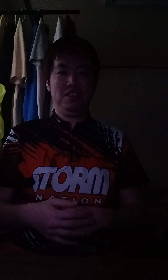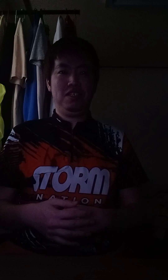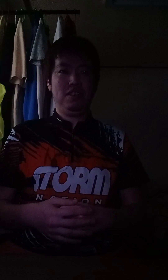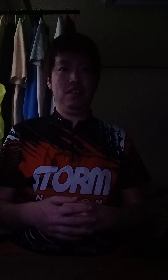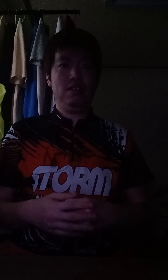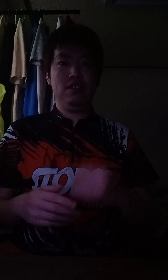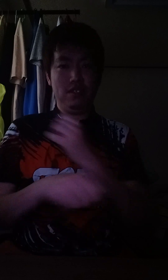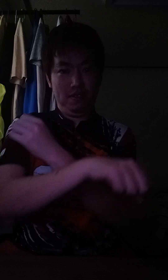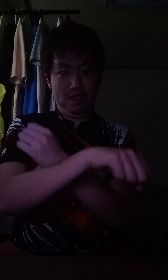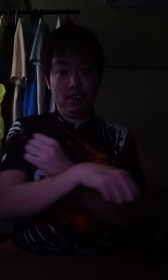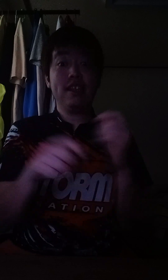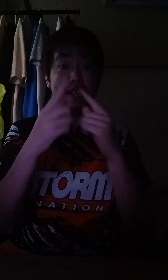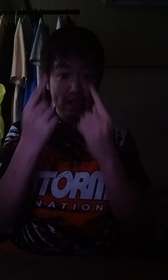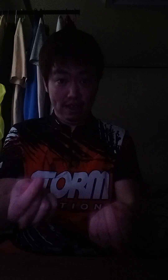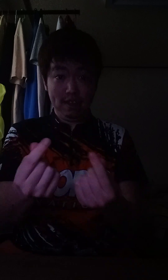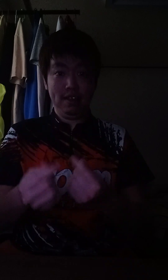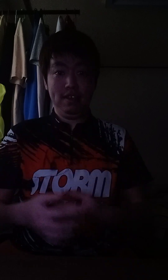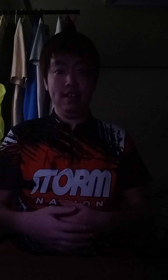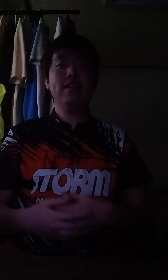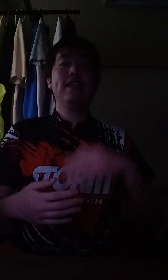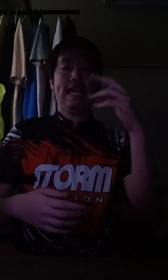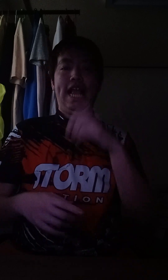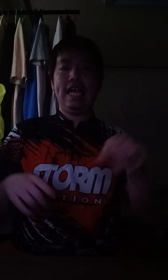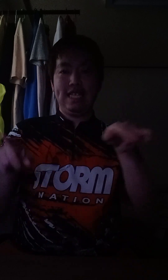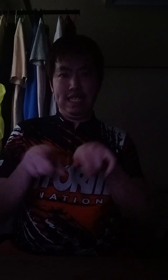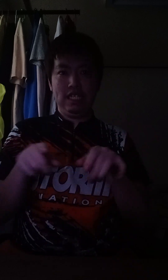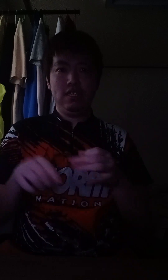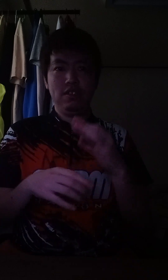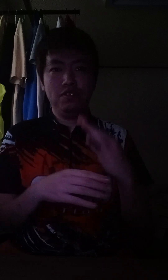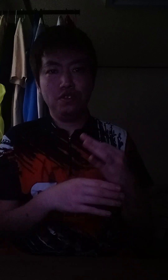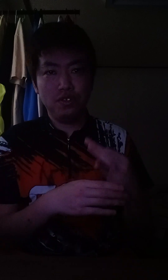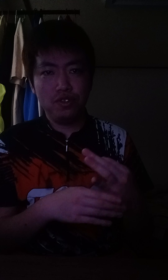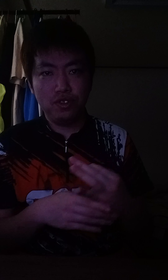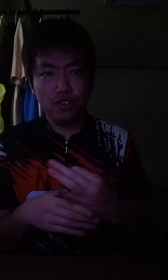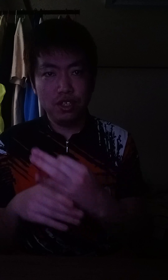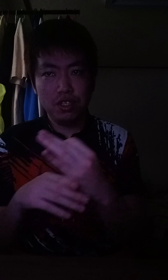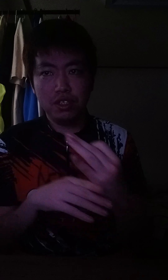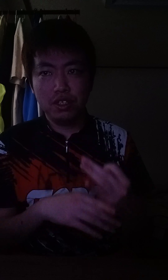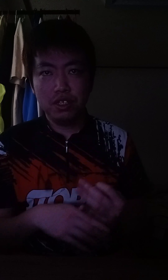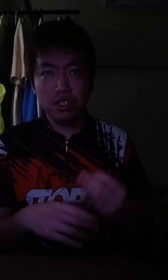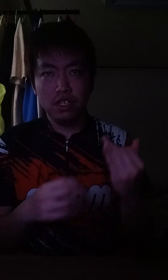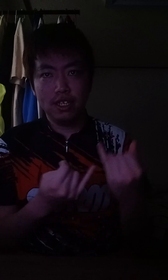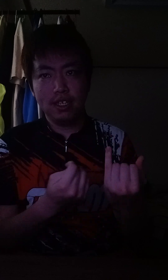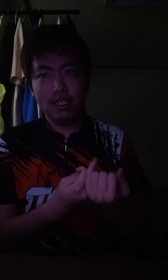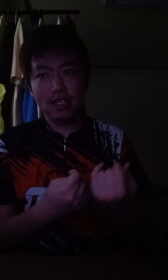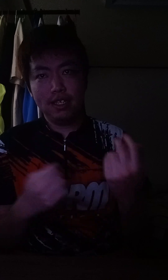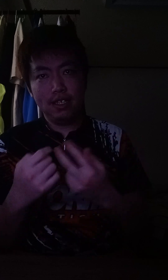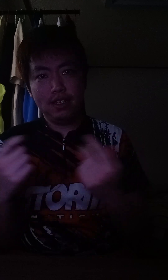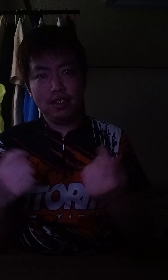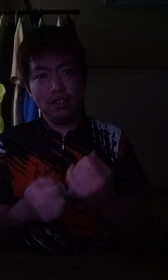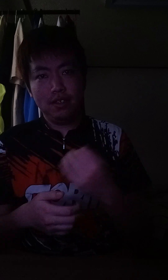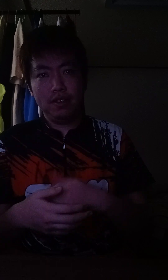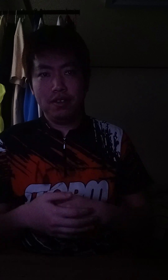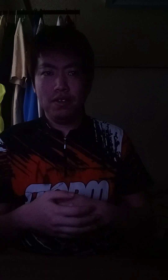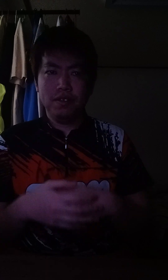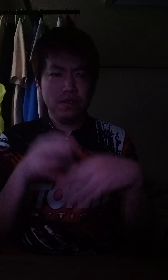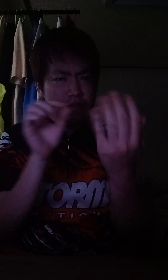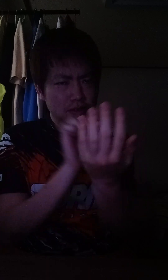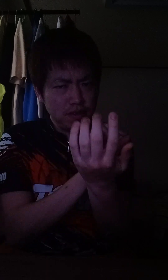쌤이 알려줄게. 자 다시 동학년에 비해서 이제 악력이나 그런 것들이 약해요. 그래서 글씨를 쓸